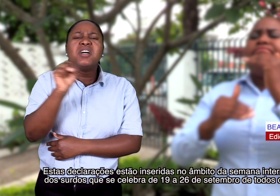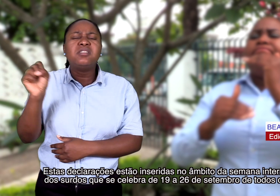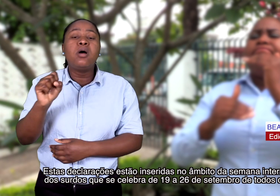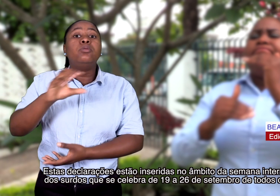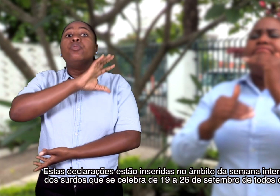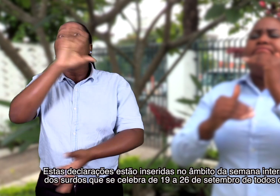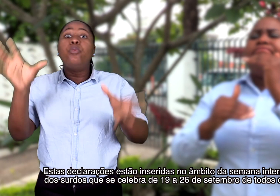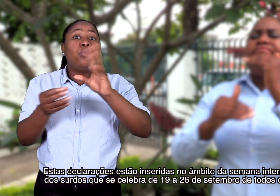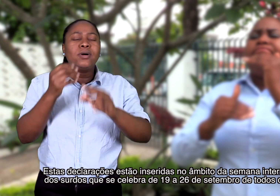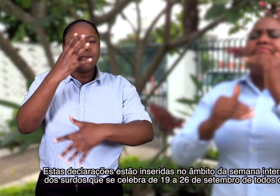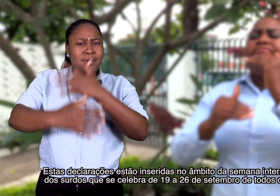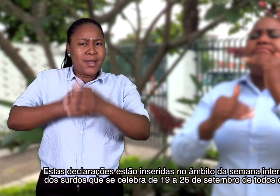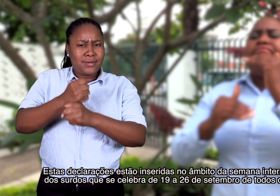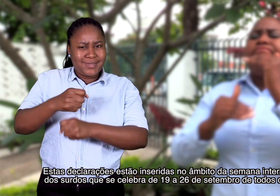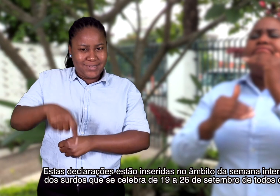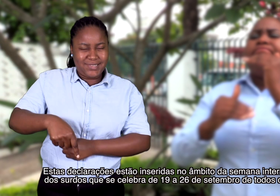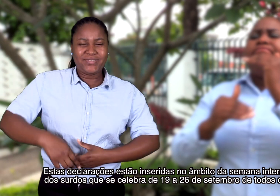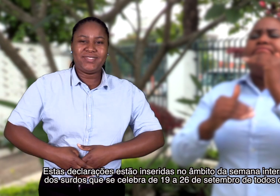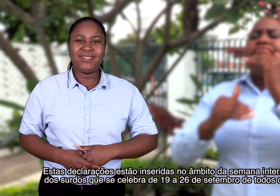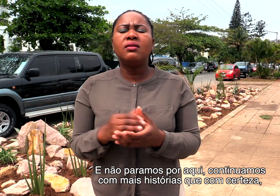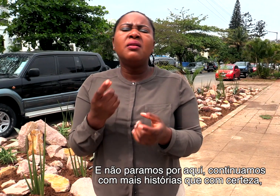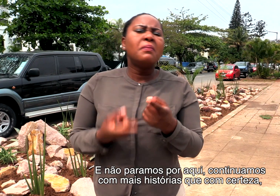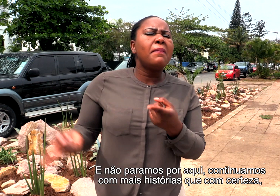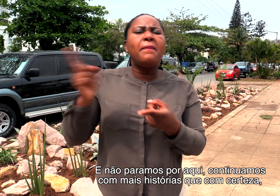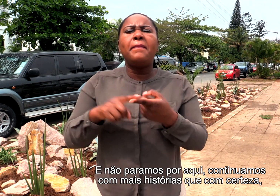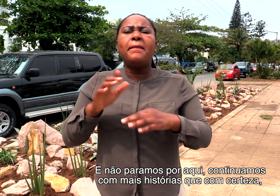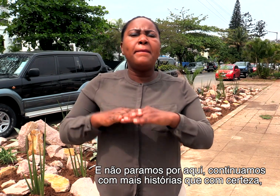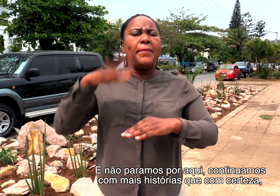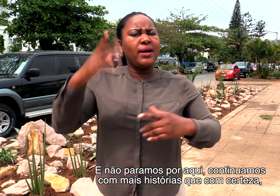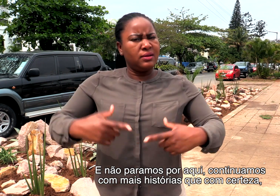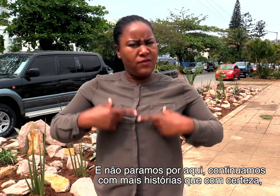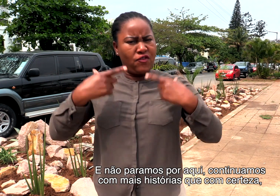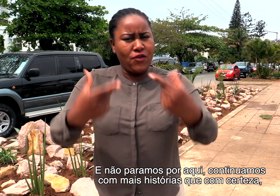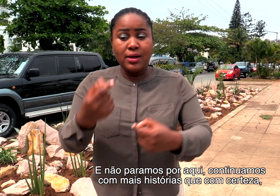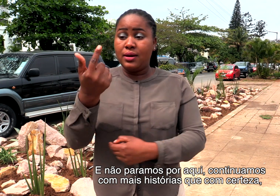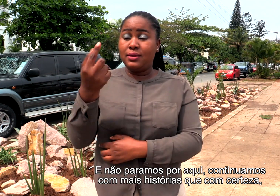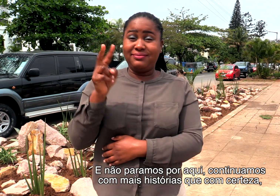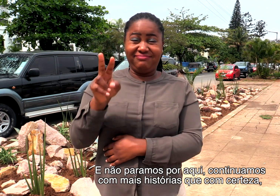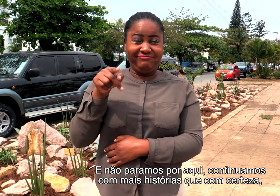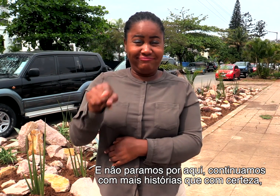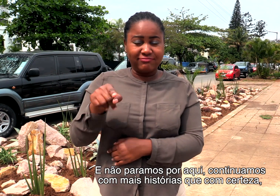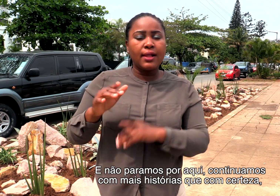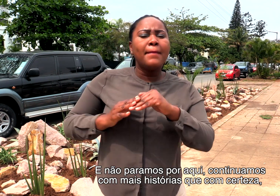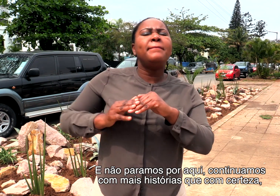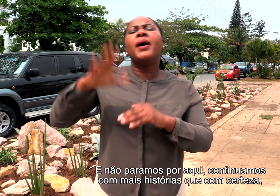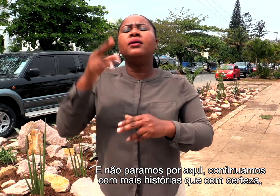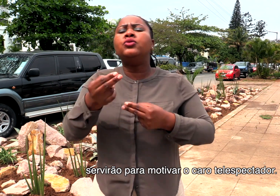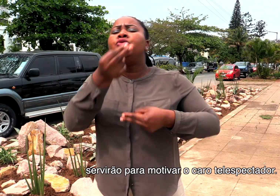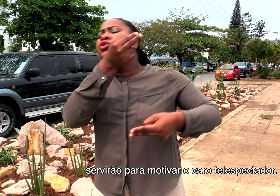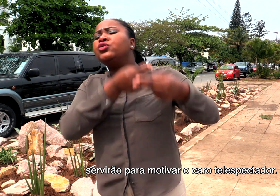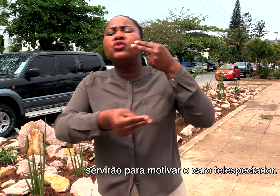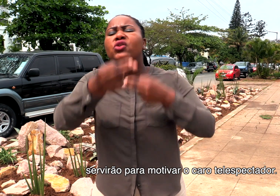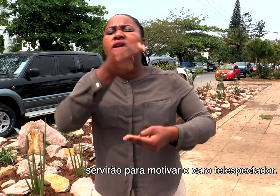anos. E não paramos por aqui. Continuamos com mais histórias que com